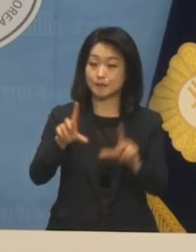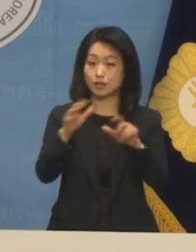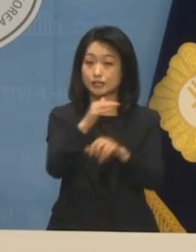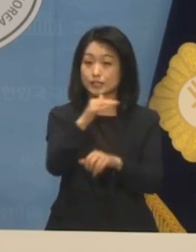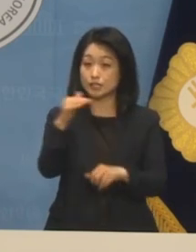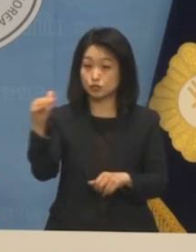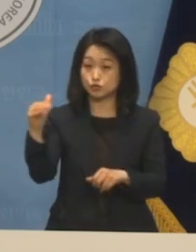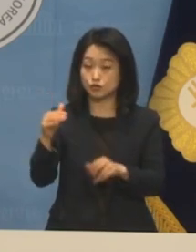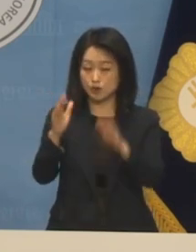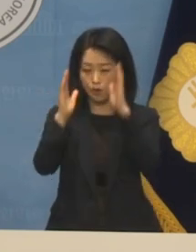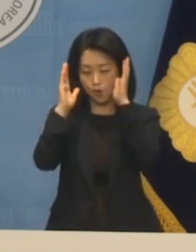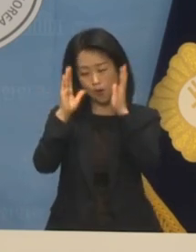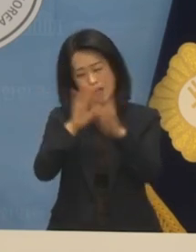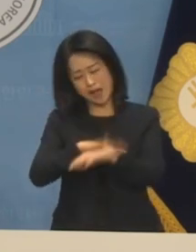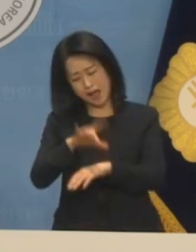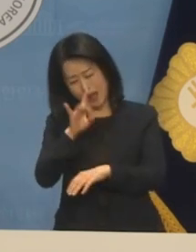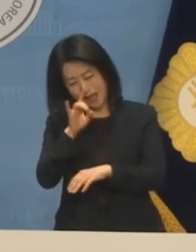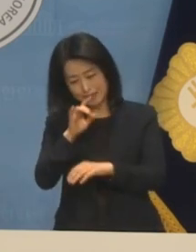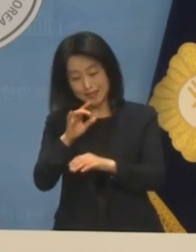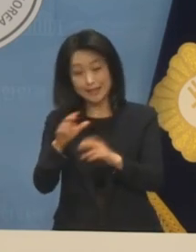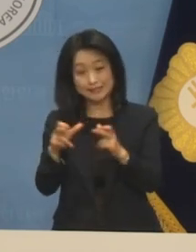기준 학습장애 학생이